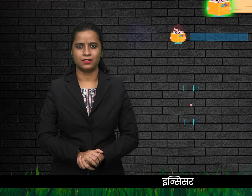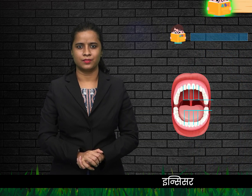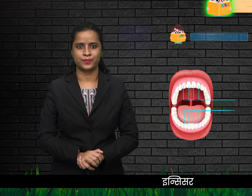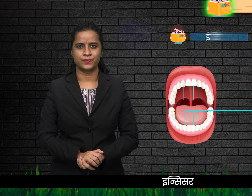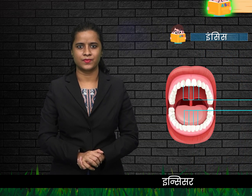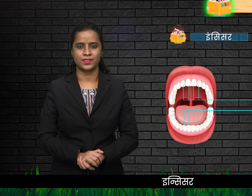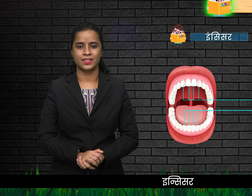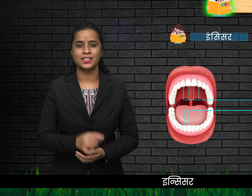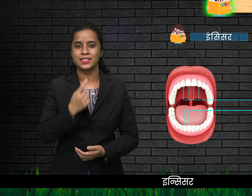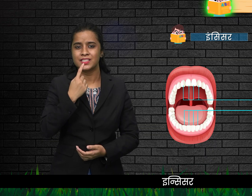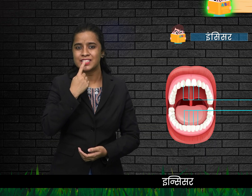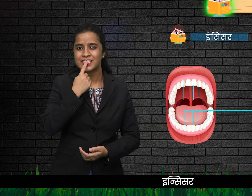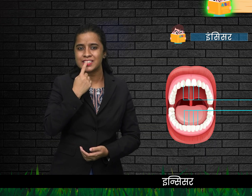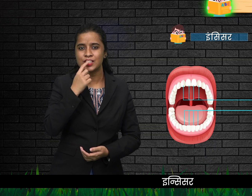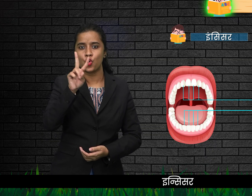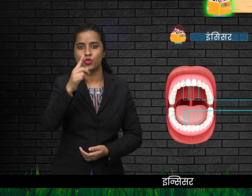इन्सिजर,